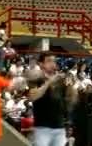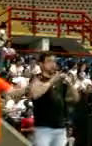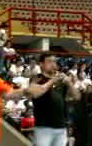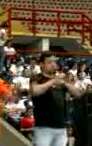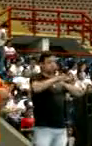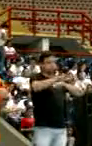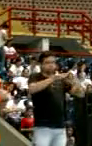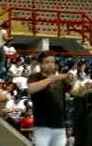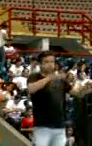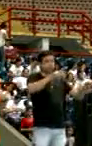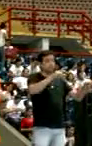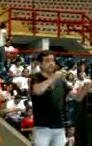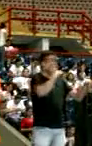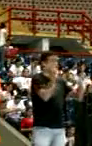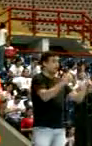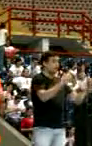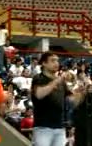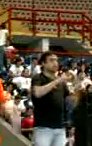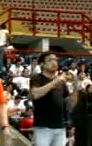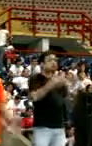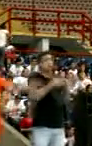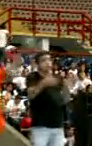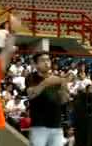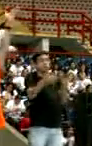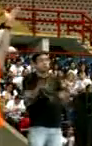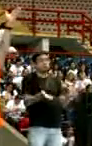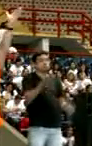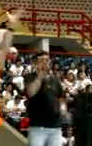matava. Lógico que com a peste matando, o que aconteceu com a fome?